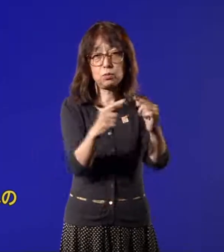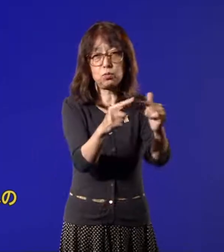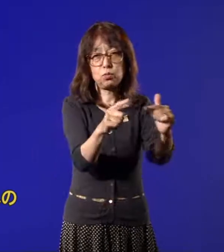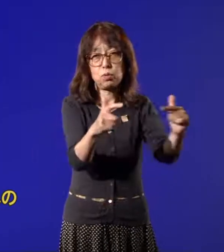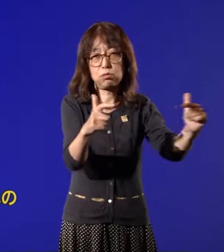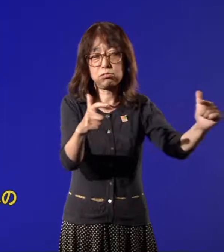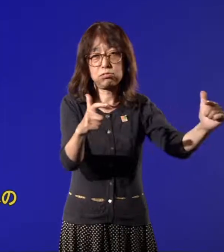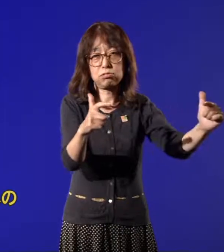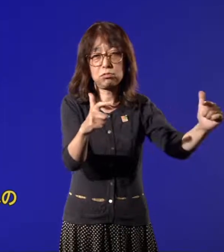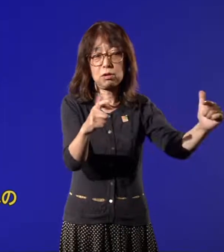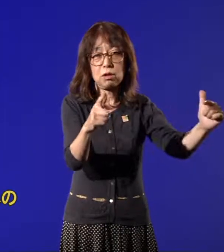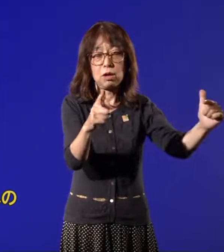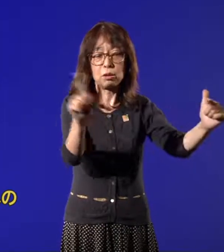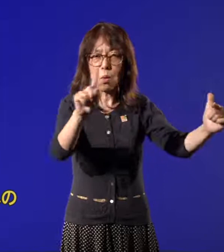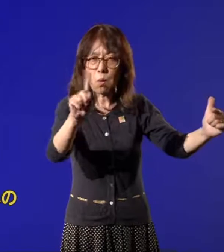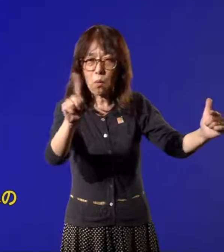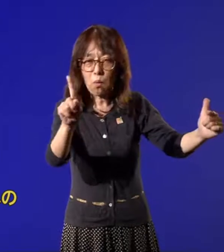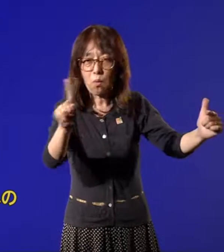どこで、